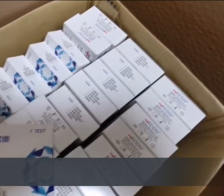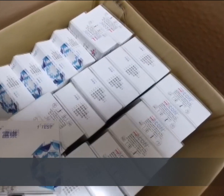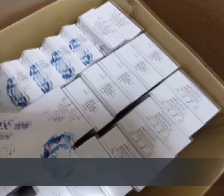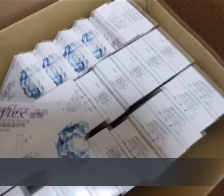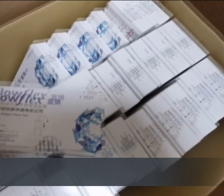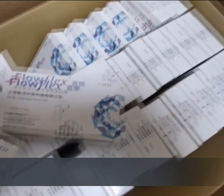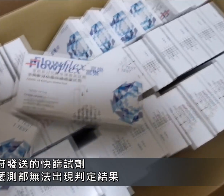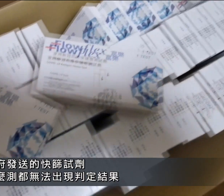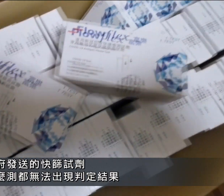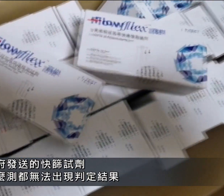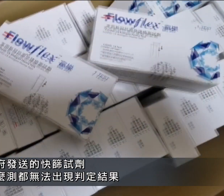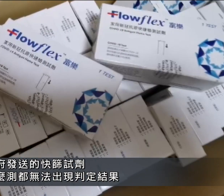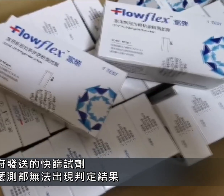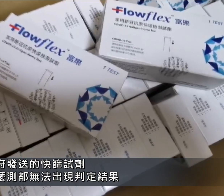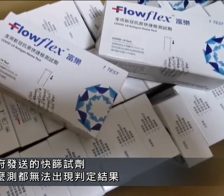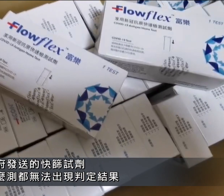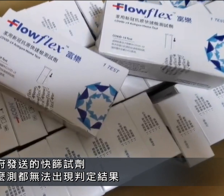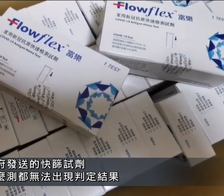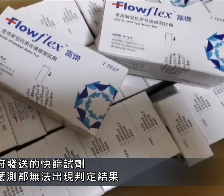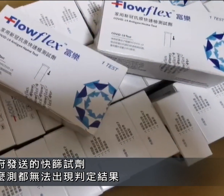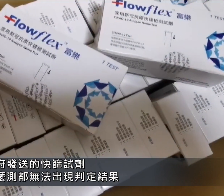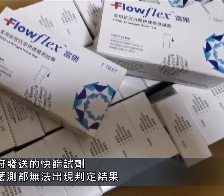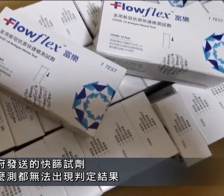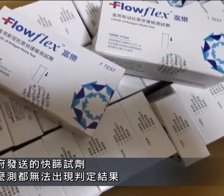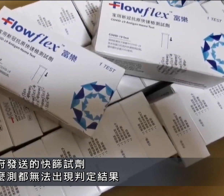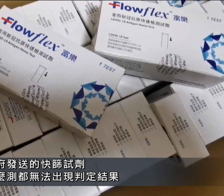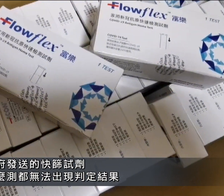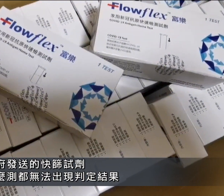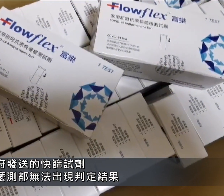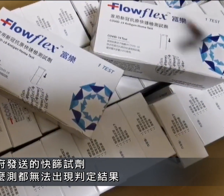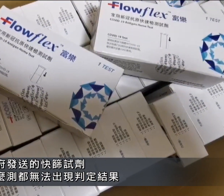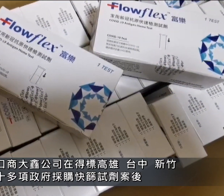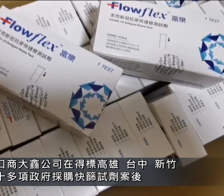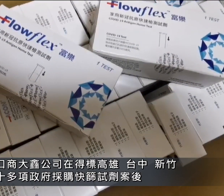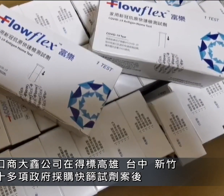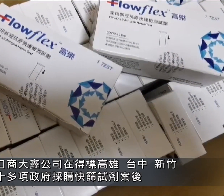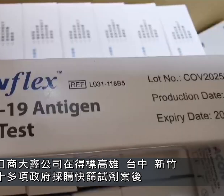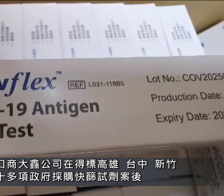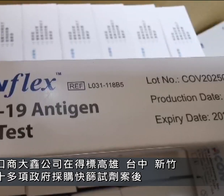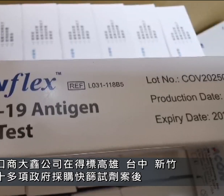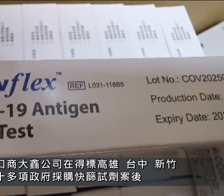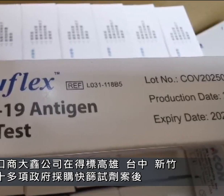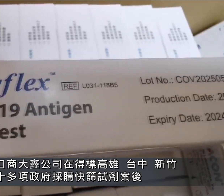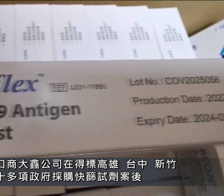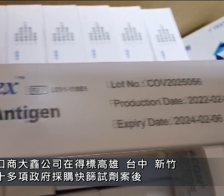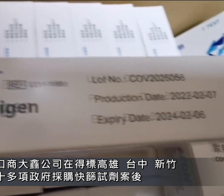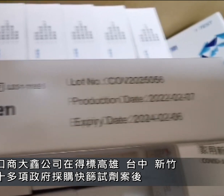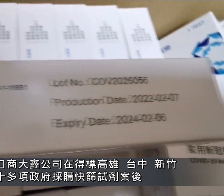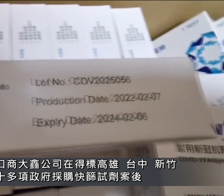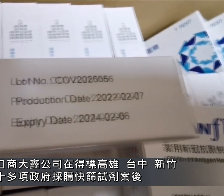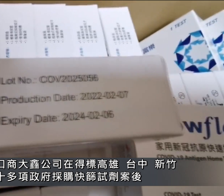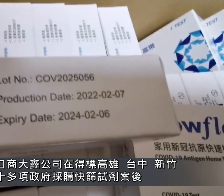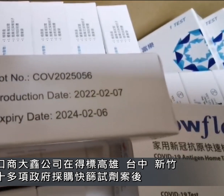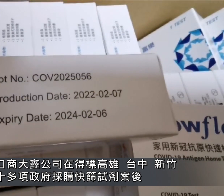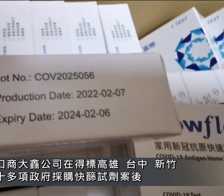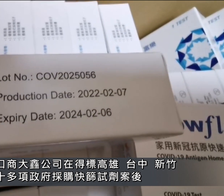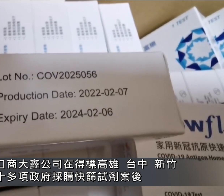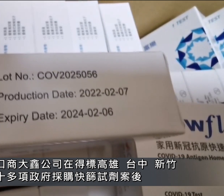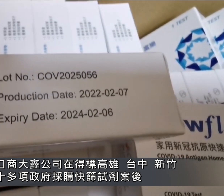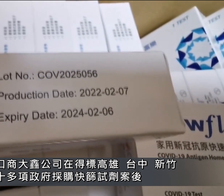市府发送的快筛试剂怎么测都无法出现判定结果。进口商大兴公司在德标、高雄、台中、新竹等